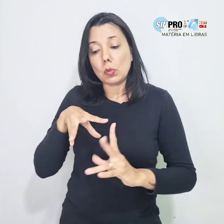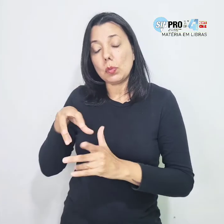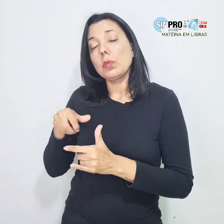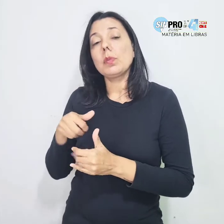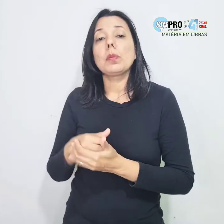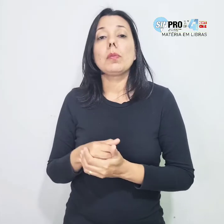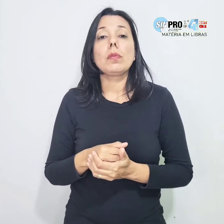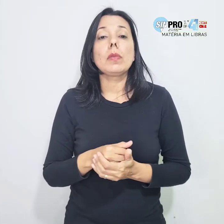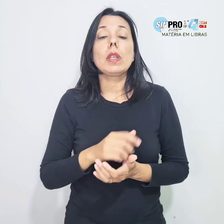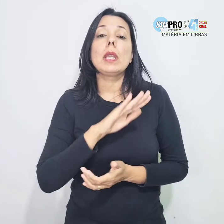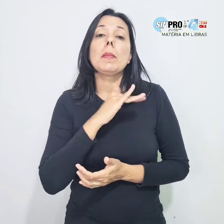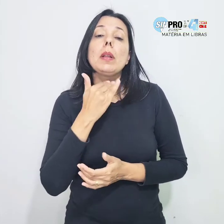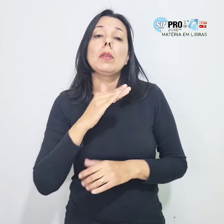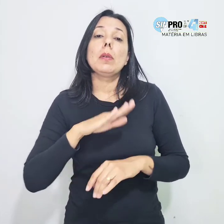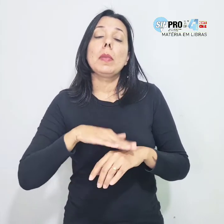e matou mais de 700 mil.